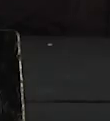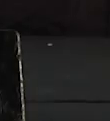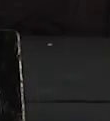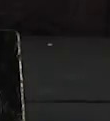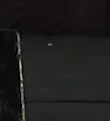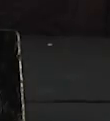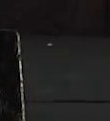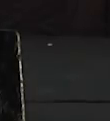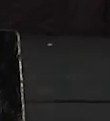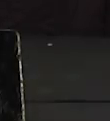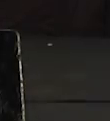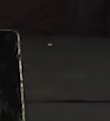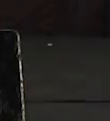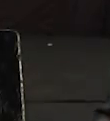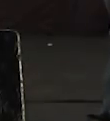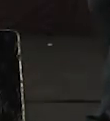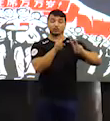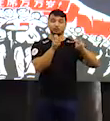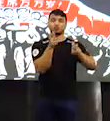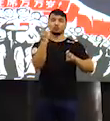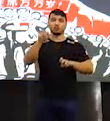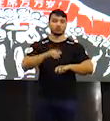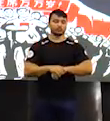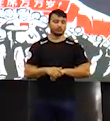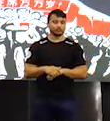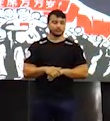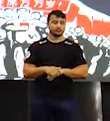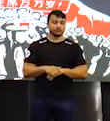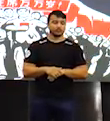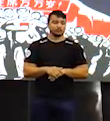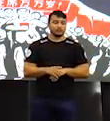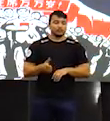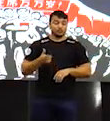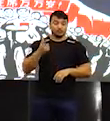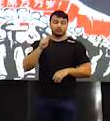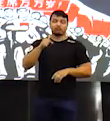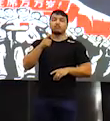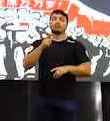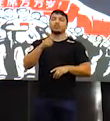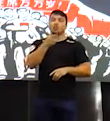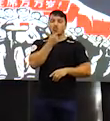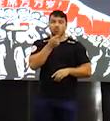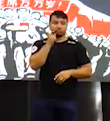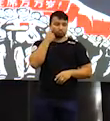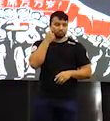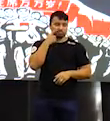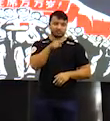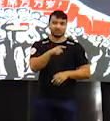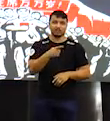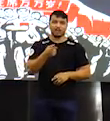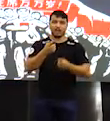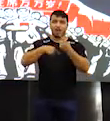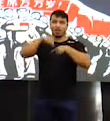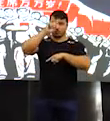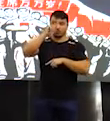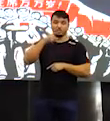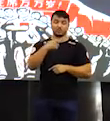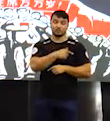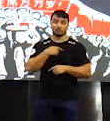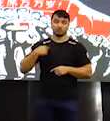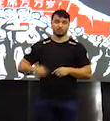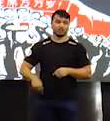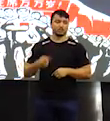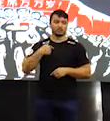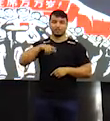nos interessa. Outro detalhe importante, pessoal, esse você precisa guardar com